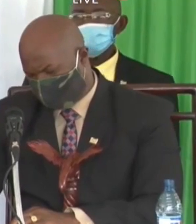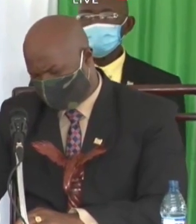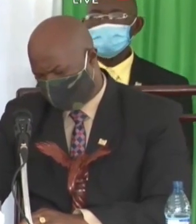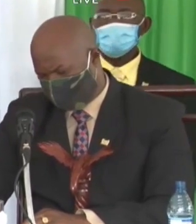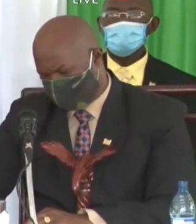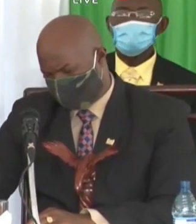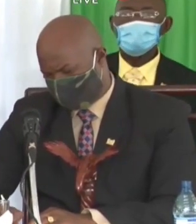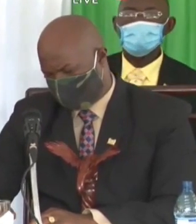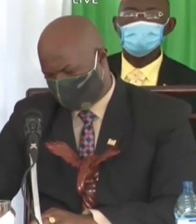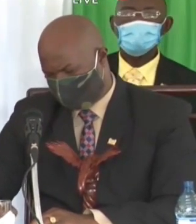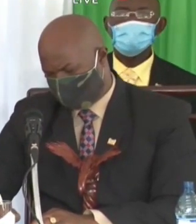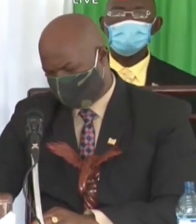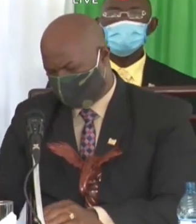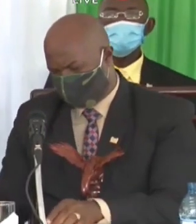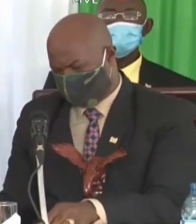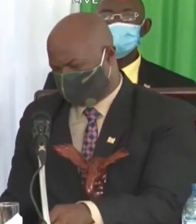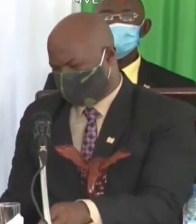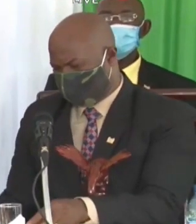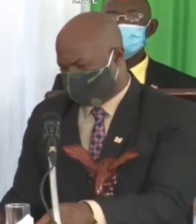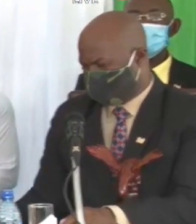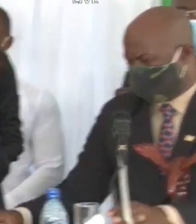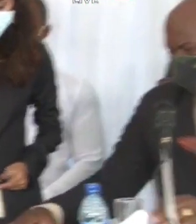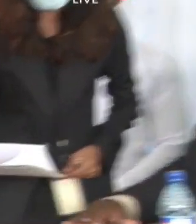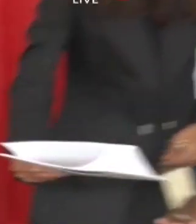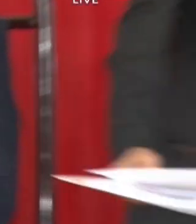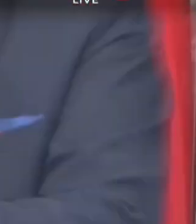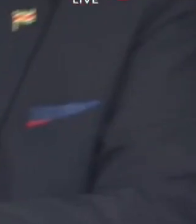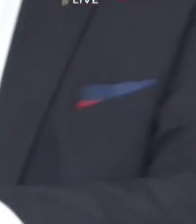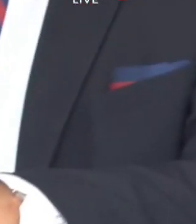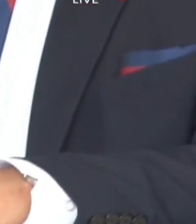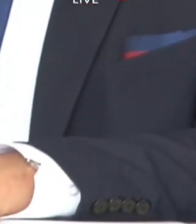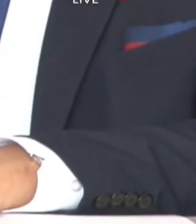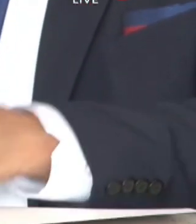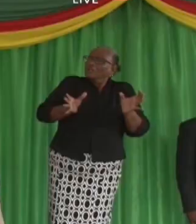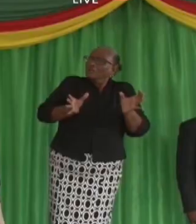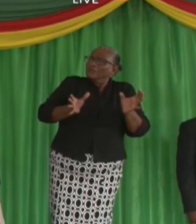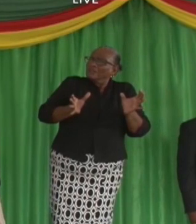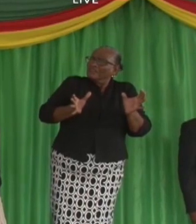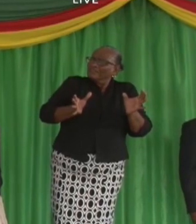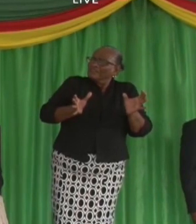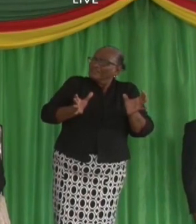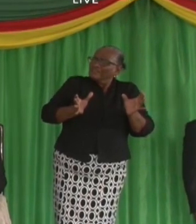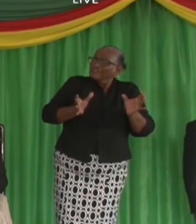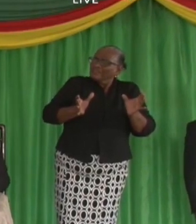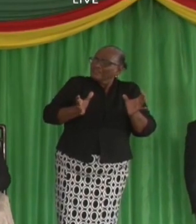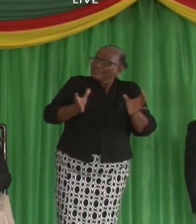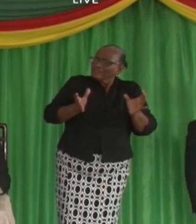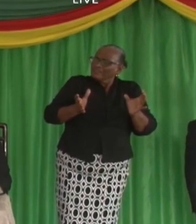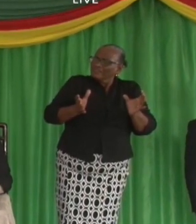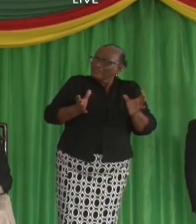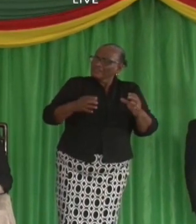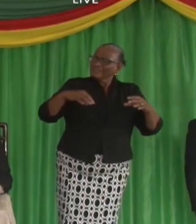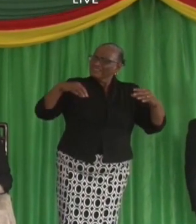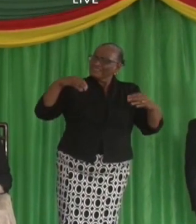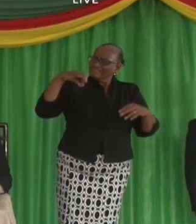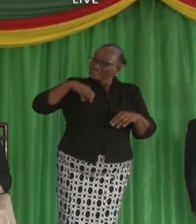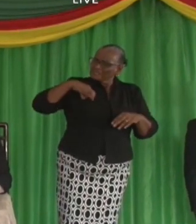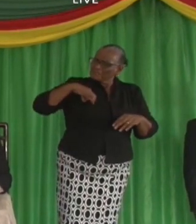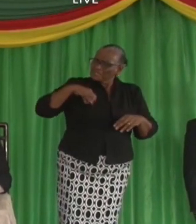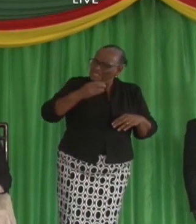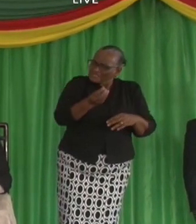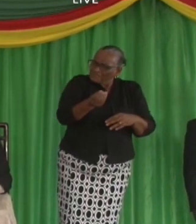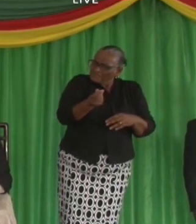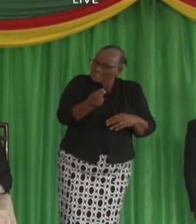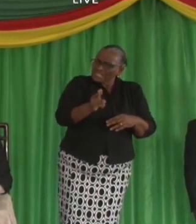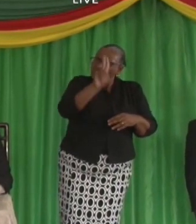het regeerakkoord zijn de urgente zaken die in de komende 9 maanden aangepakt zullen worden aangegeven. Het onmiddellijk intrekken